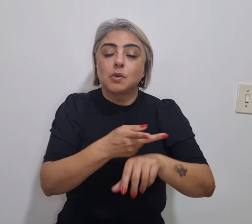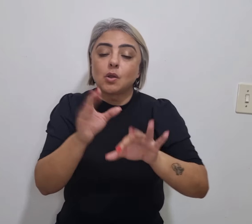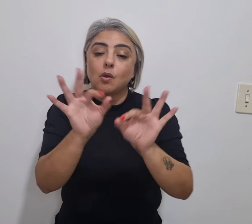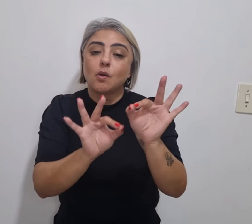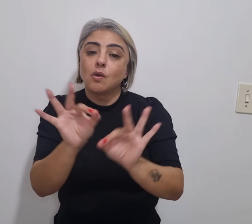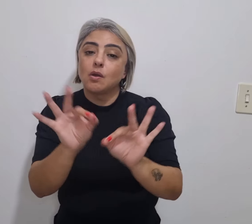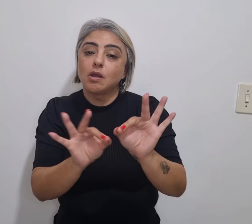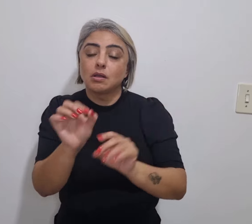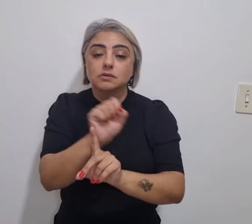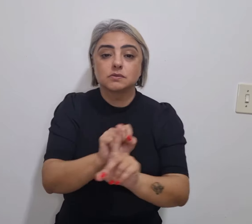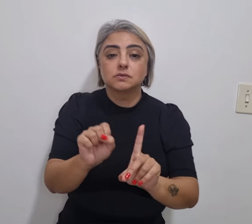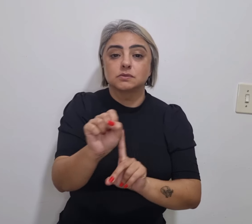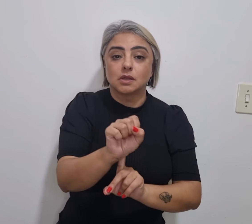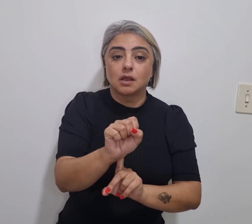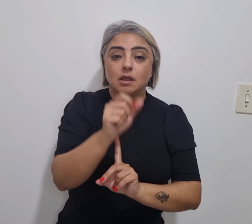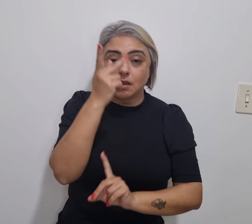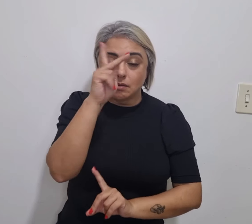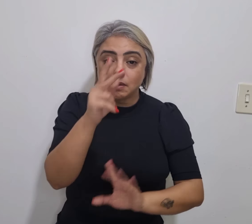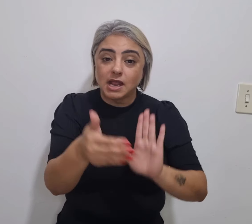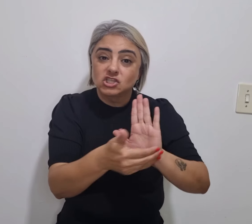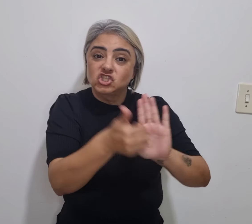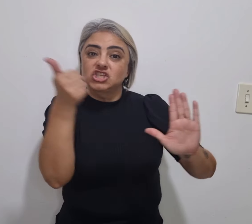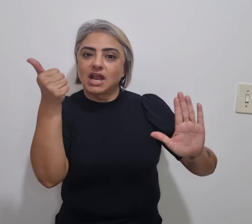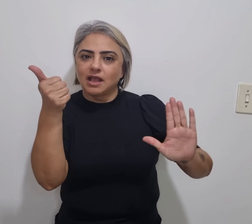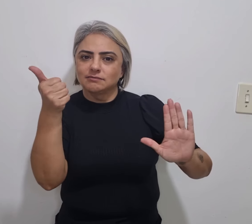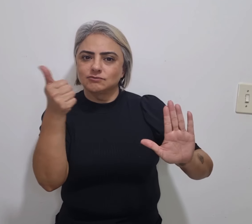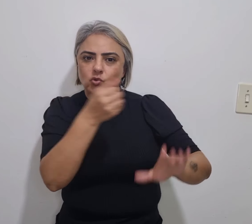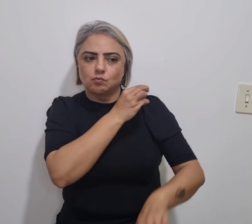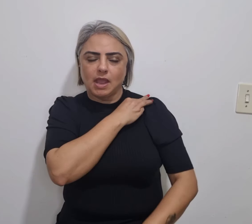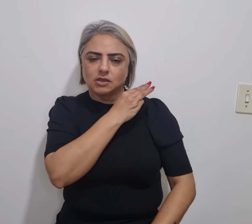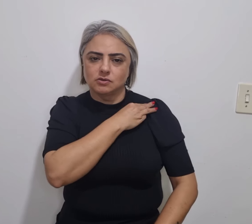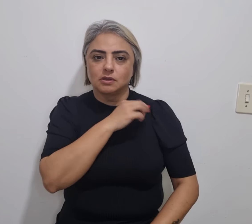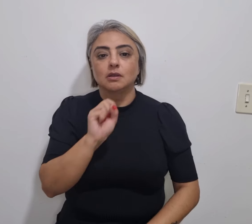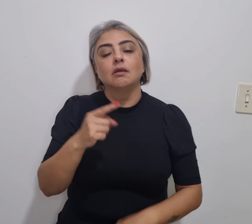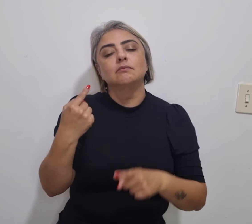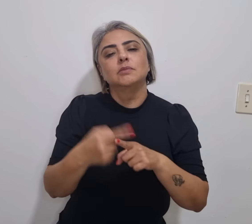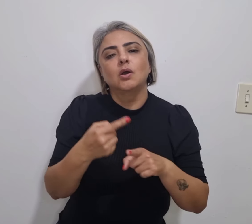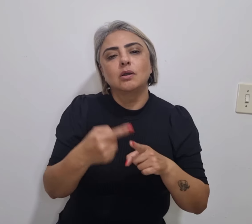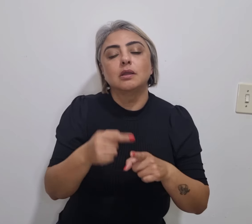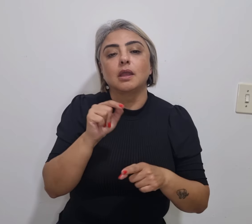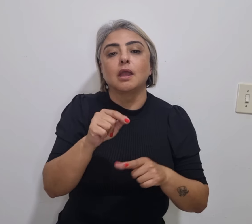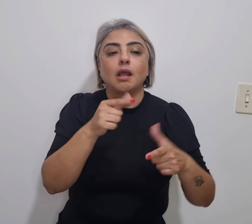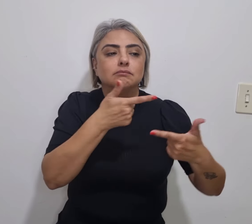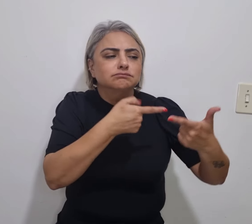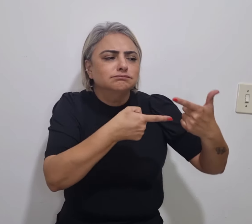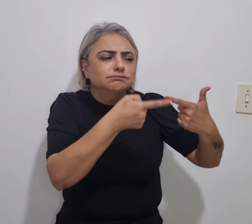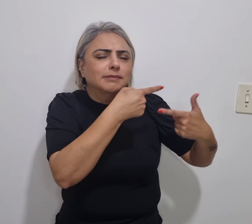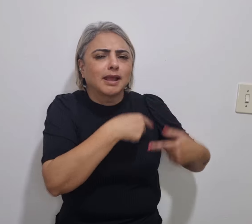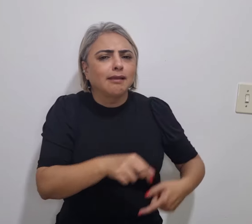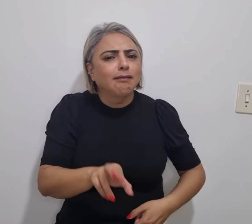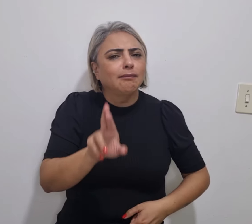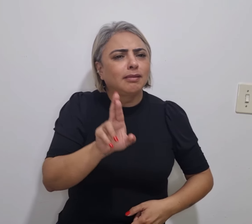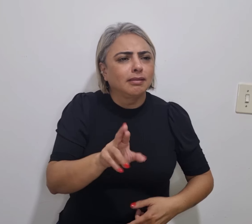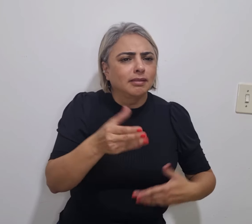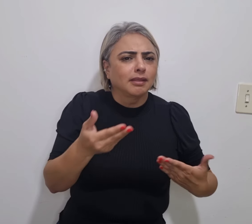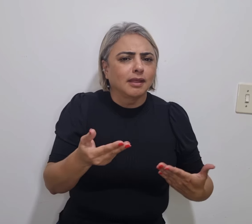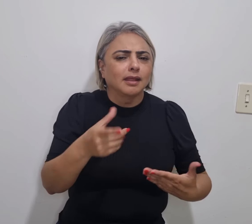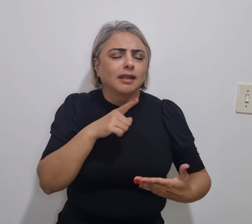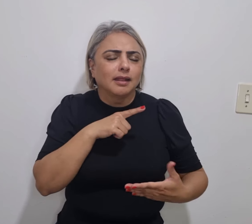organização social para revogá-lo. Isto porque a regressão que representa constitui-se